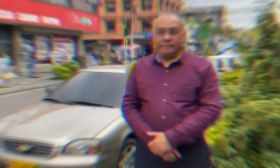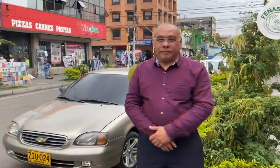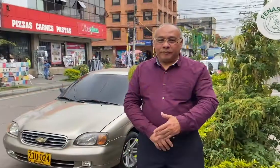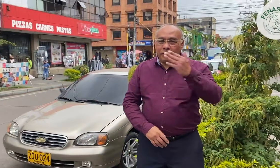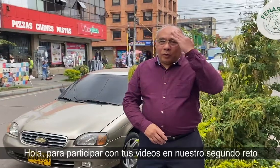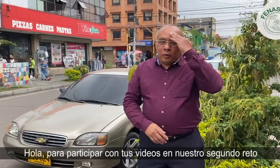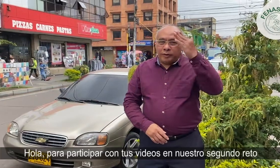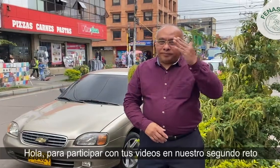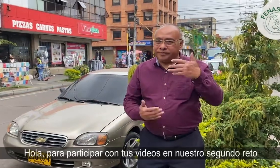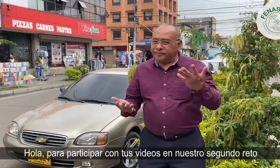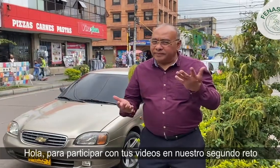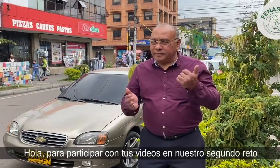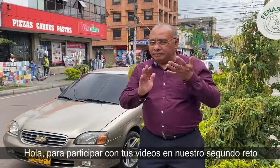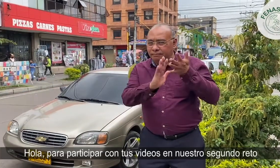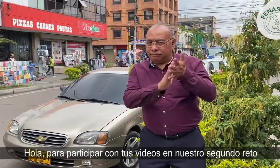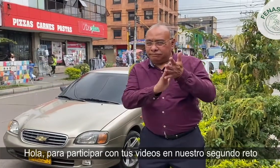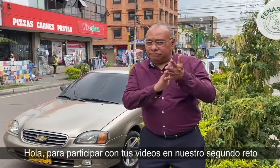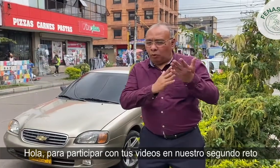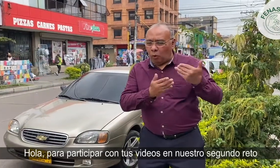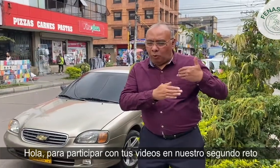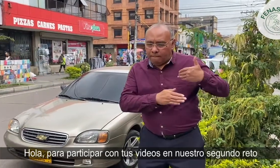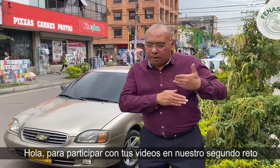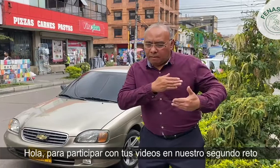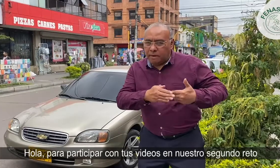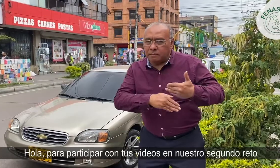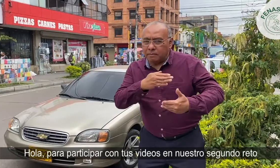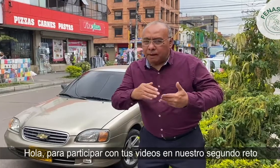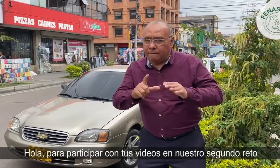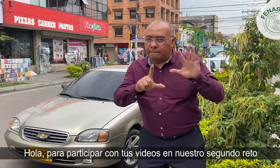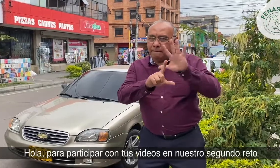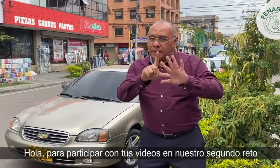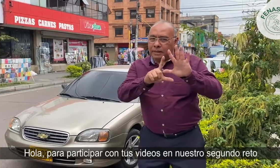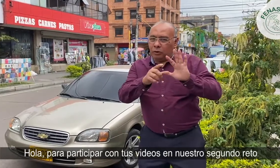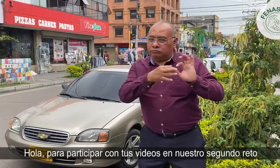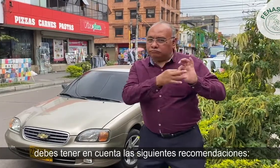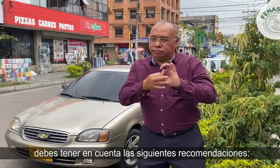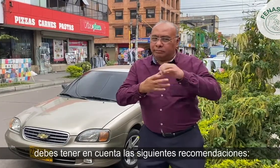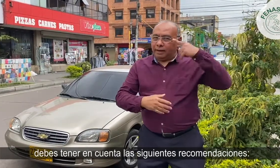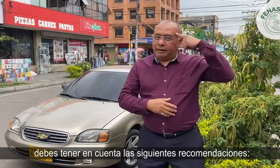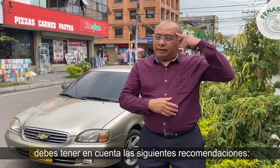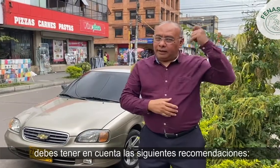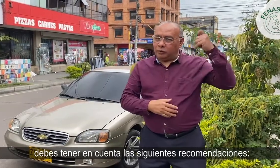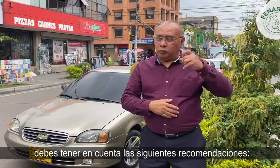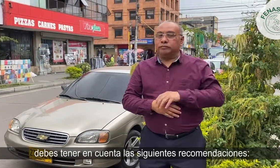Hola, para participar con tus videos en nuestro segundo reto, debes tener en cuenta las siguientes recomendaciones.